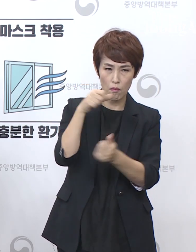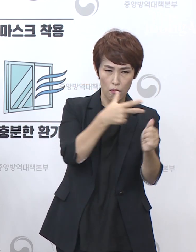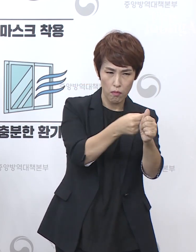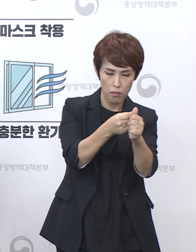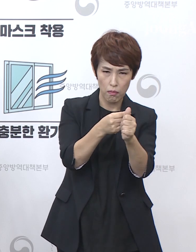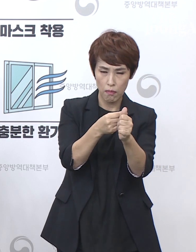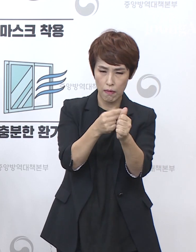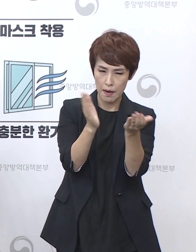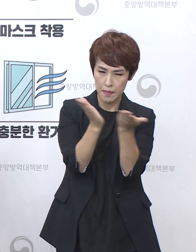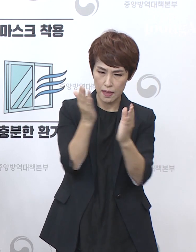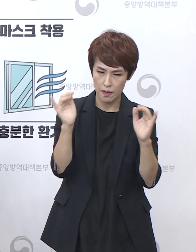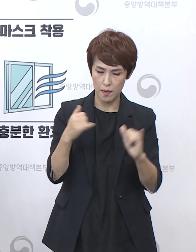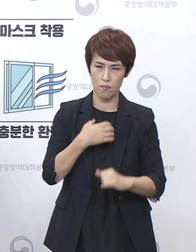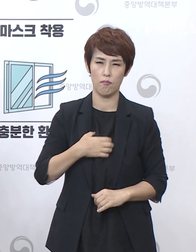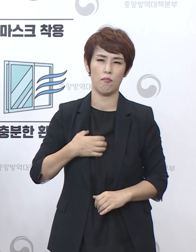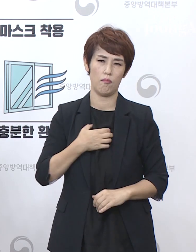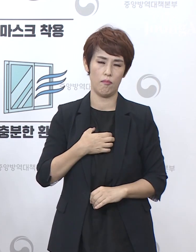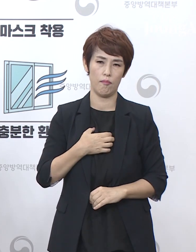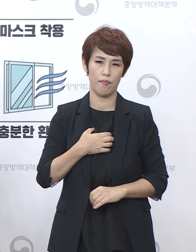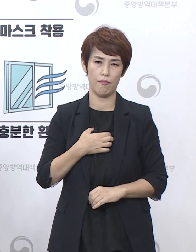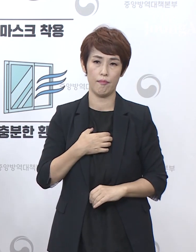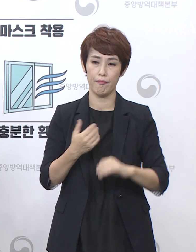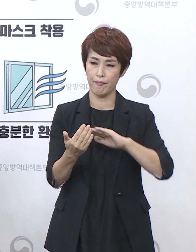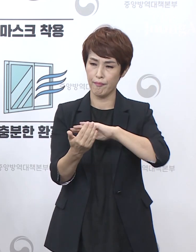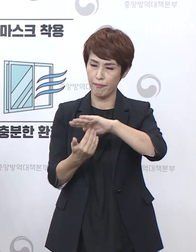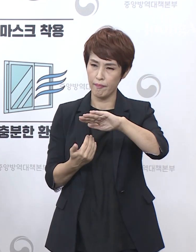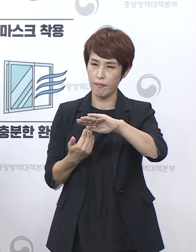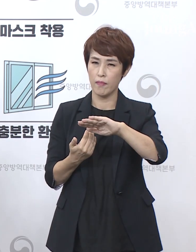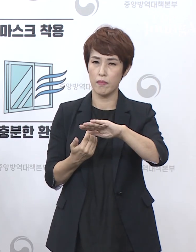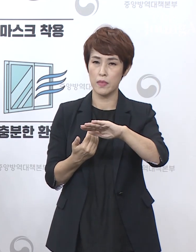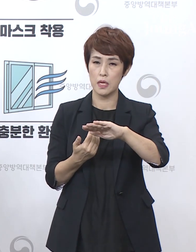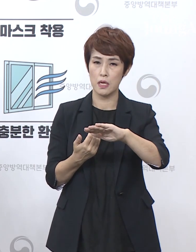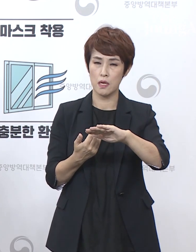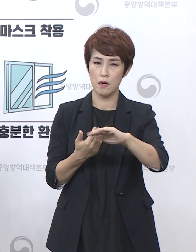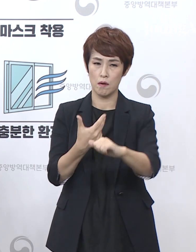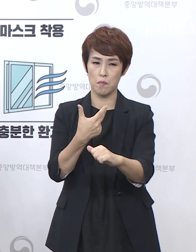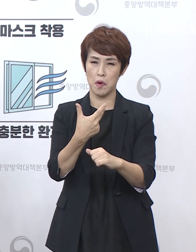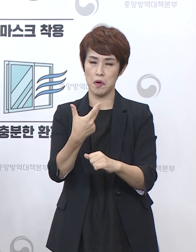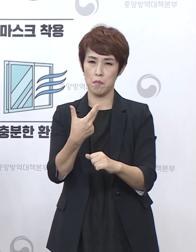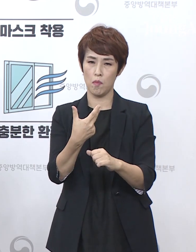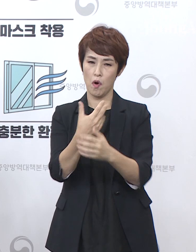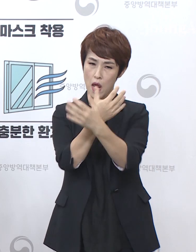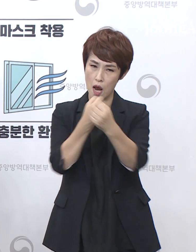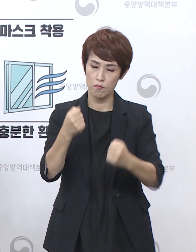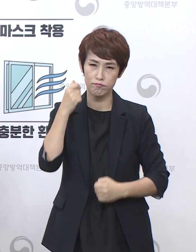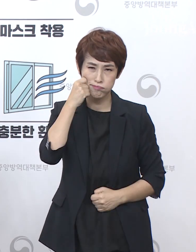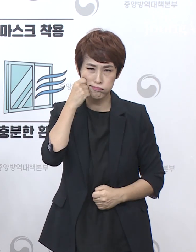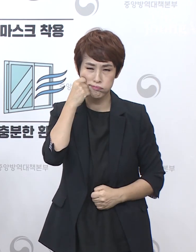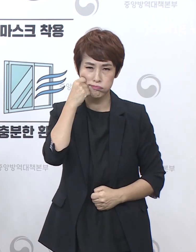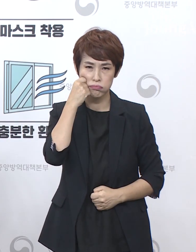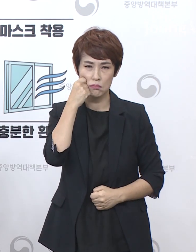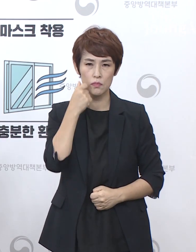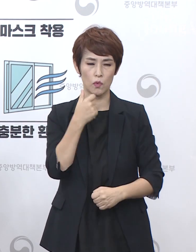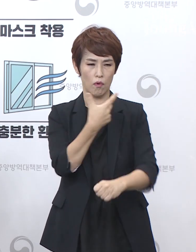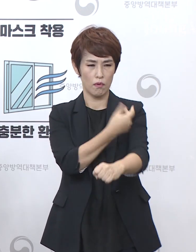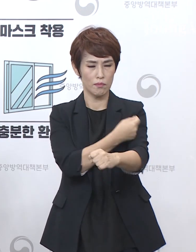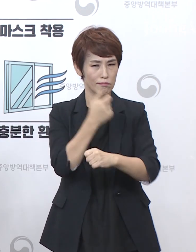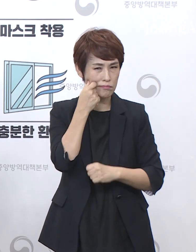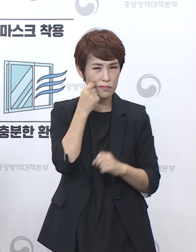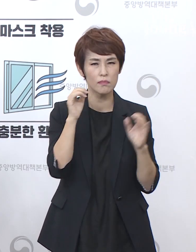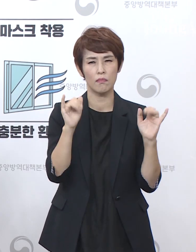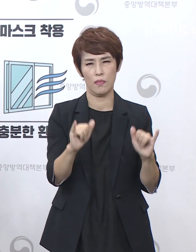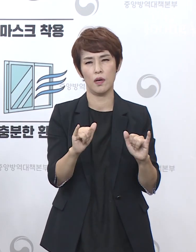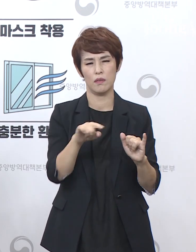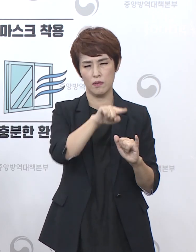매칭이 되지 않을 경우에는 예방접종을 받지 못하는 아니면 예방접종 일정이 연기될 수 있는 그런 상황을